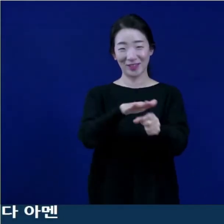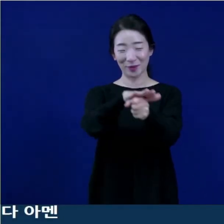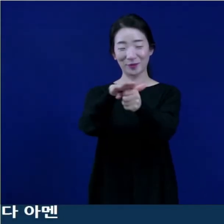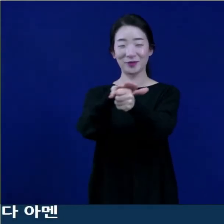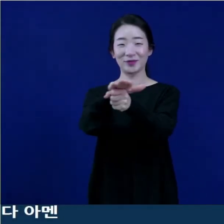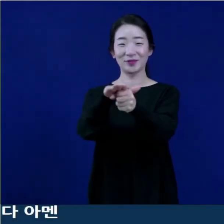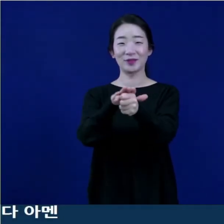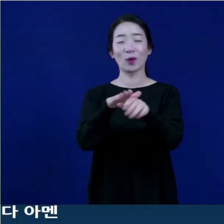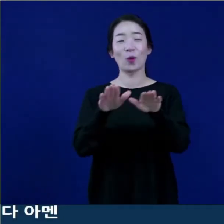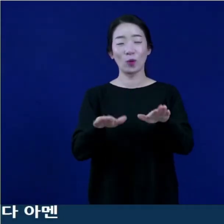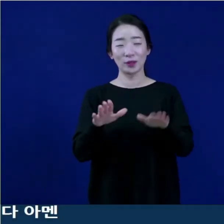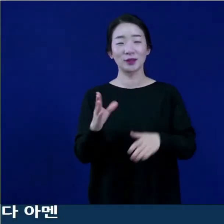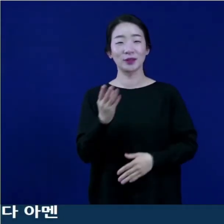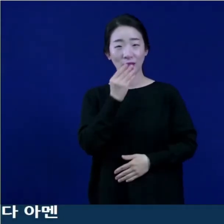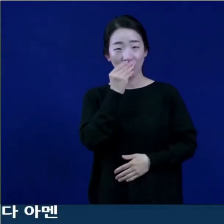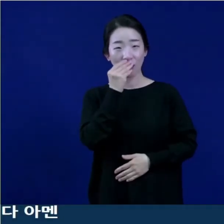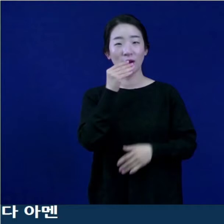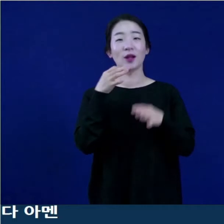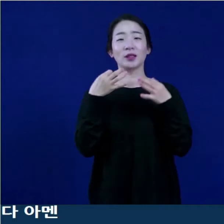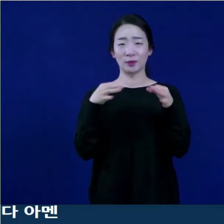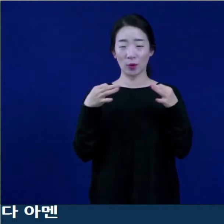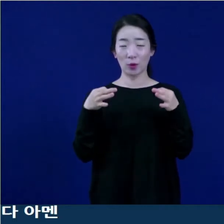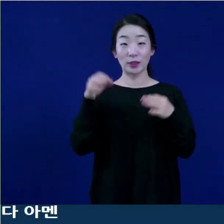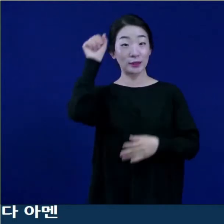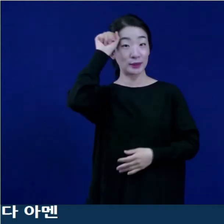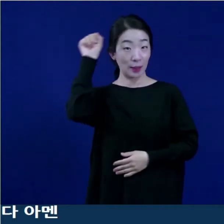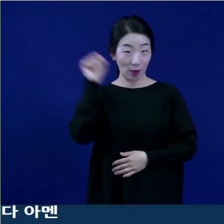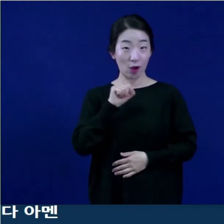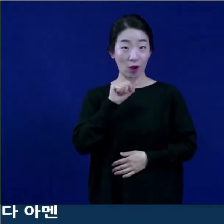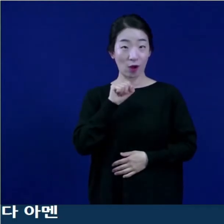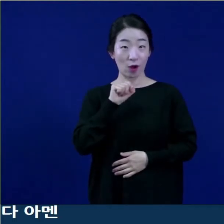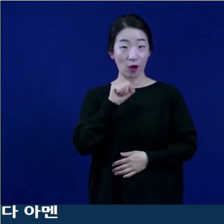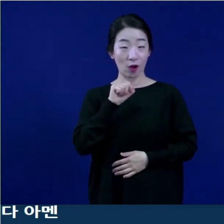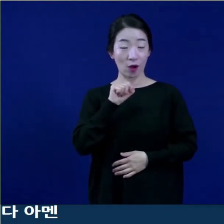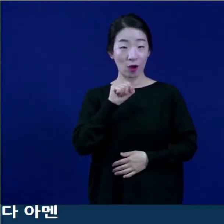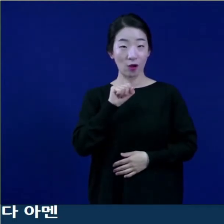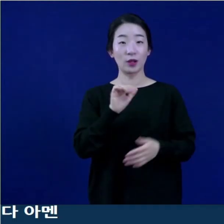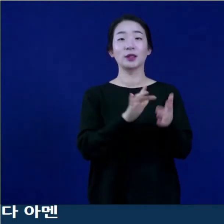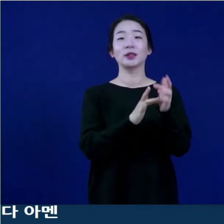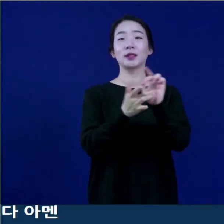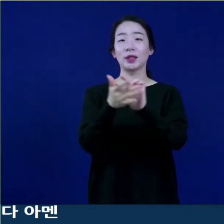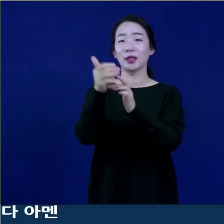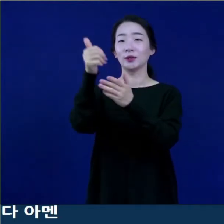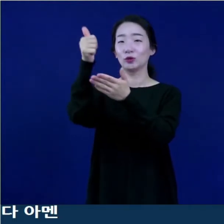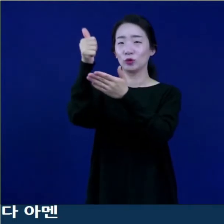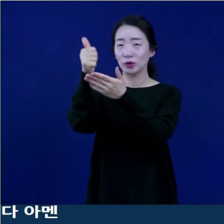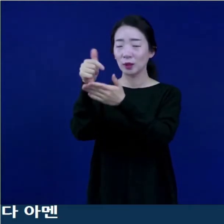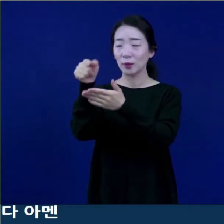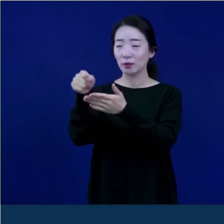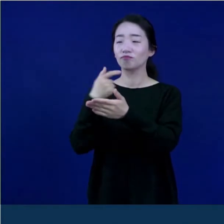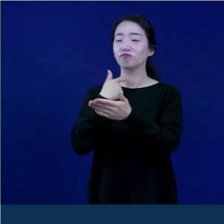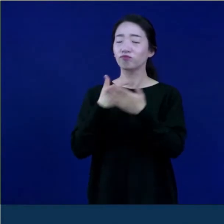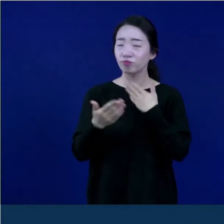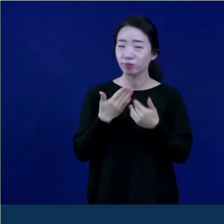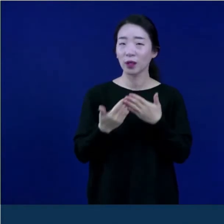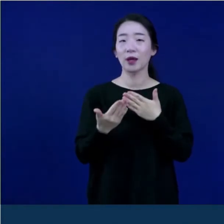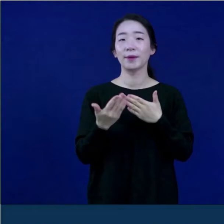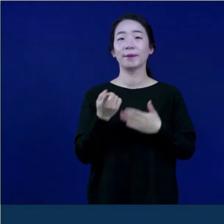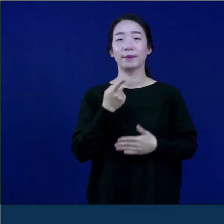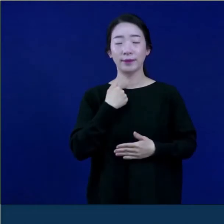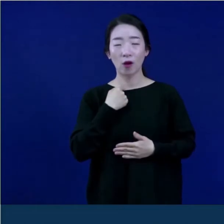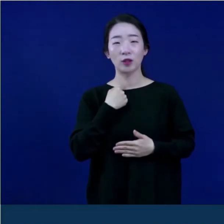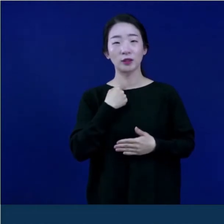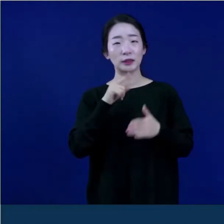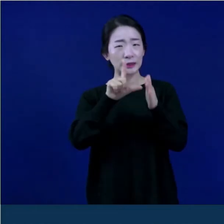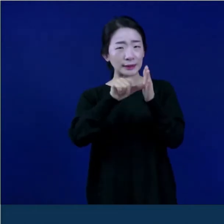오늘이 성금요일 새벽입니다. 예수님이 그 당시에 경험했던 시간표에